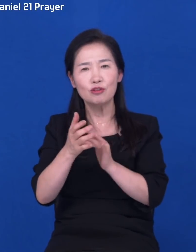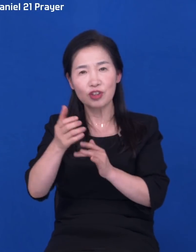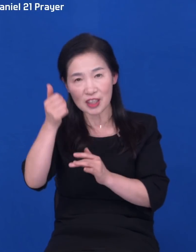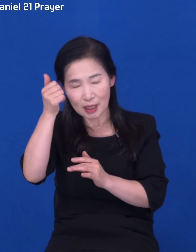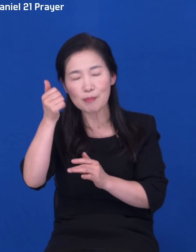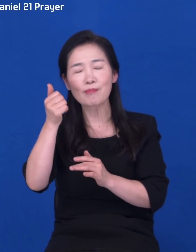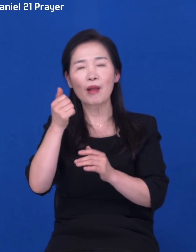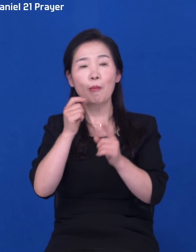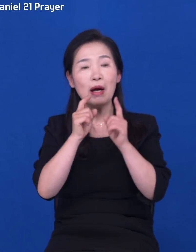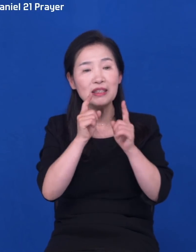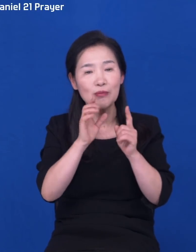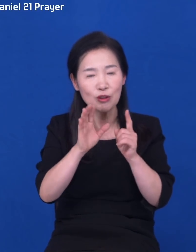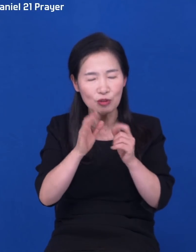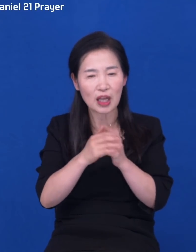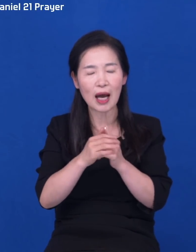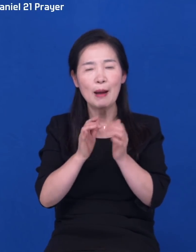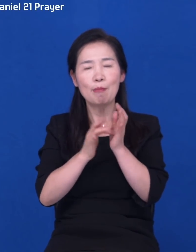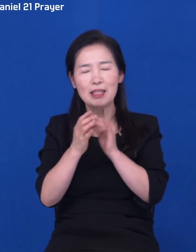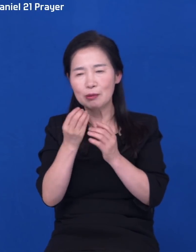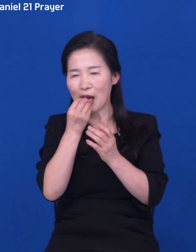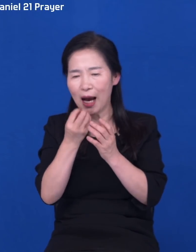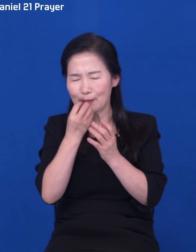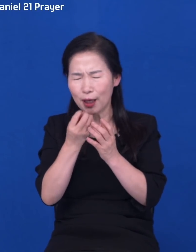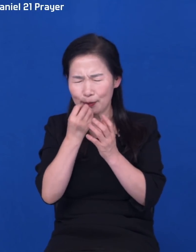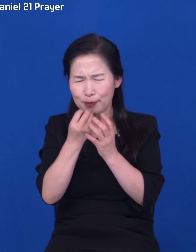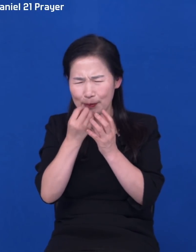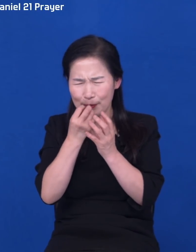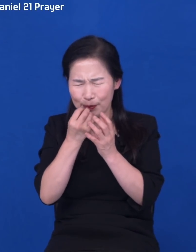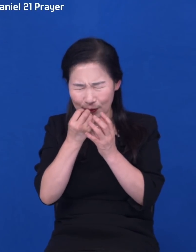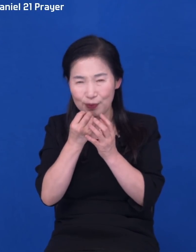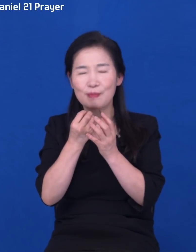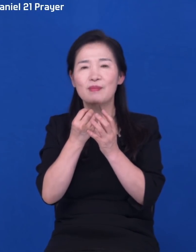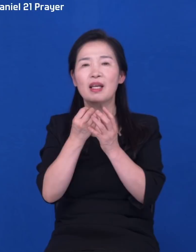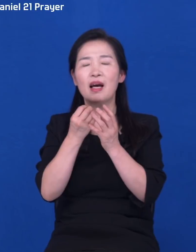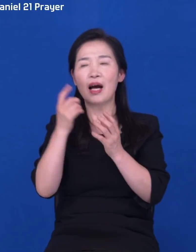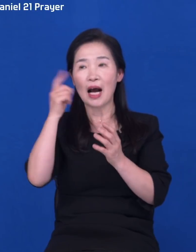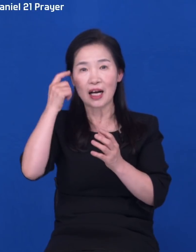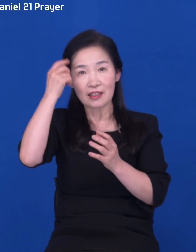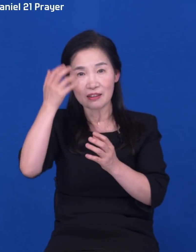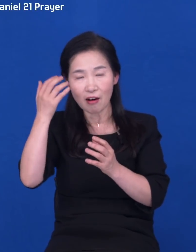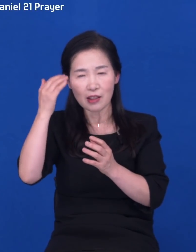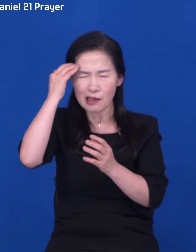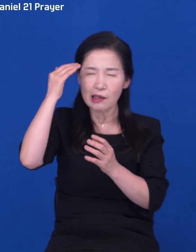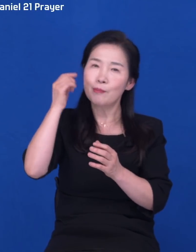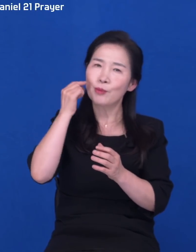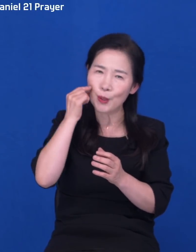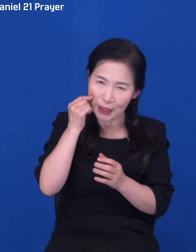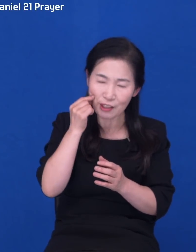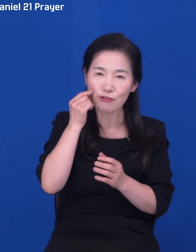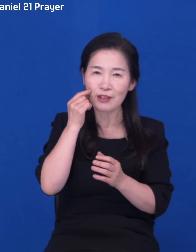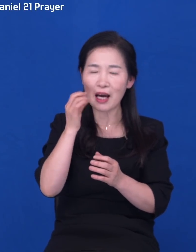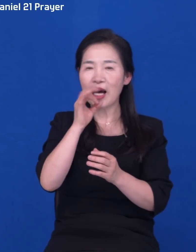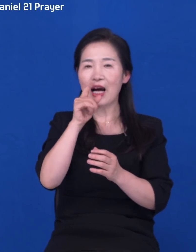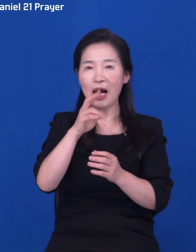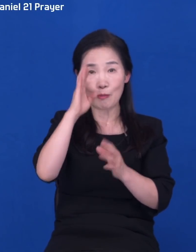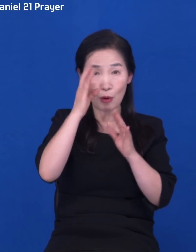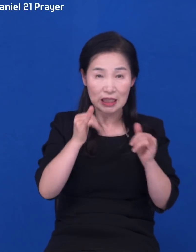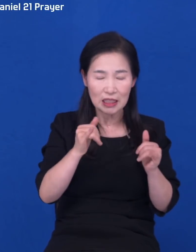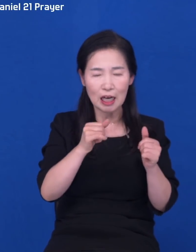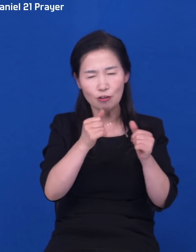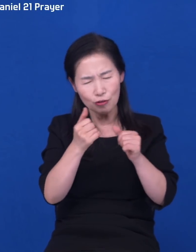사람들, 그러면은 하나님께서 정말 보여주신 게 마땅하고 악한 영들이 건드릴 수도 없겠구나. 암 환자들한테 죽어간 암 환자들 갈